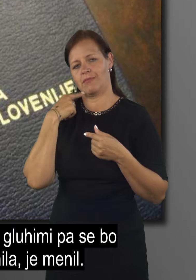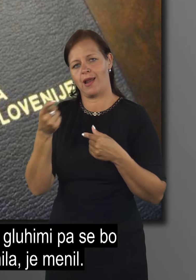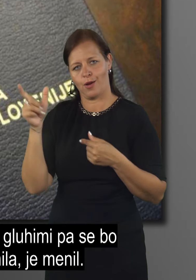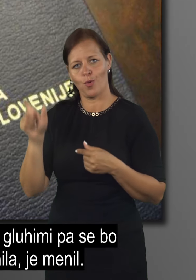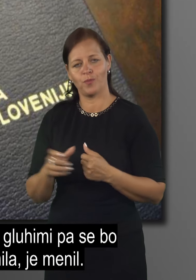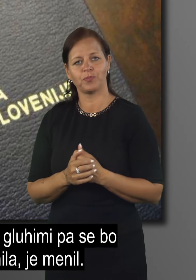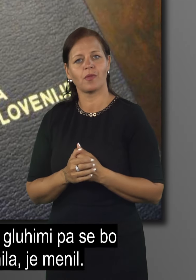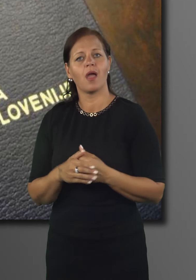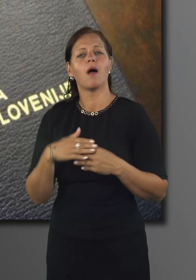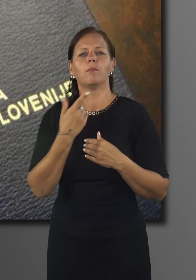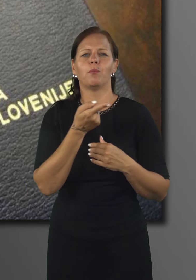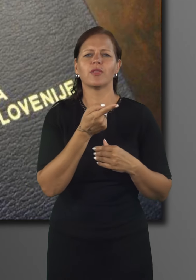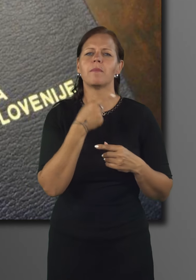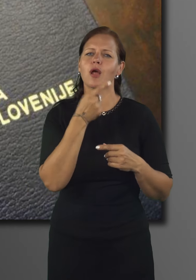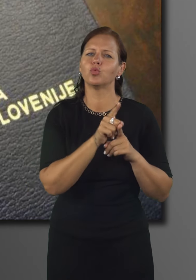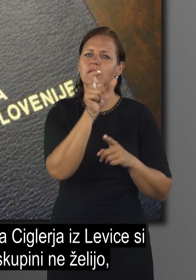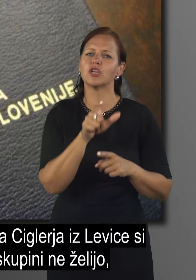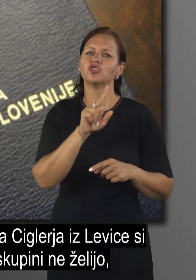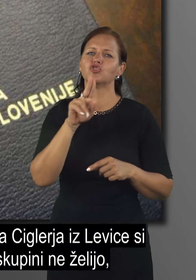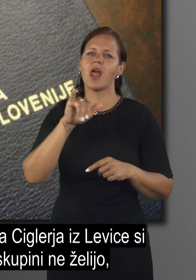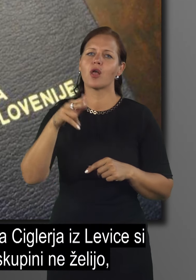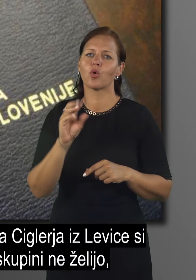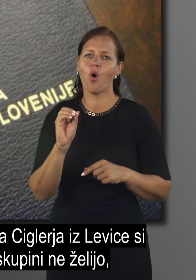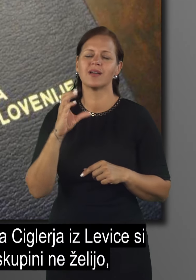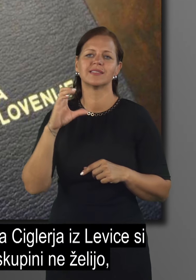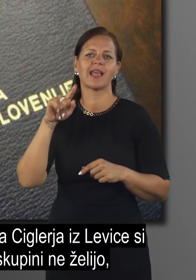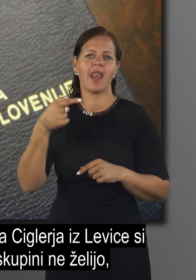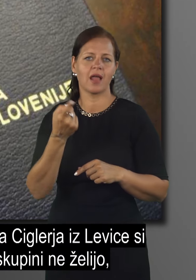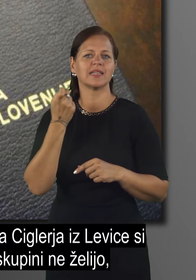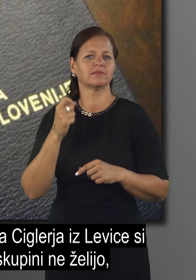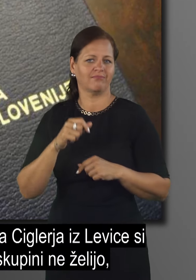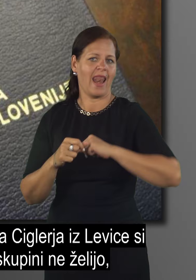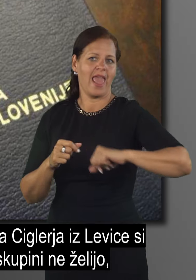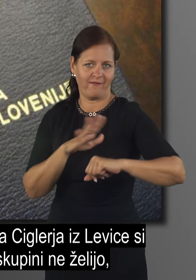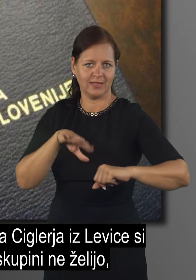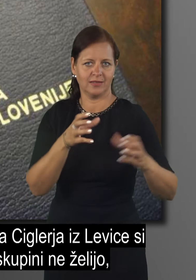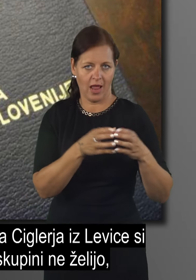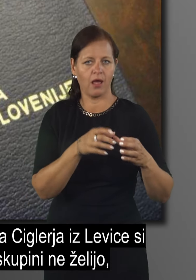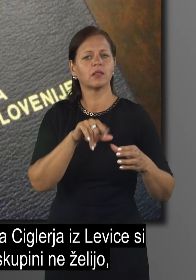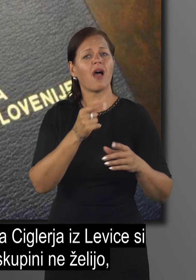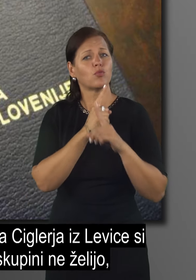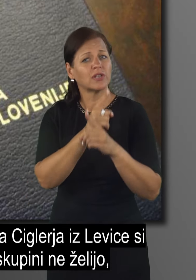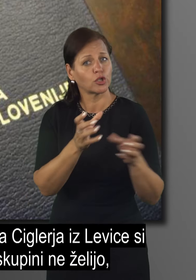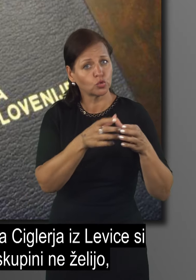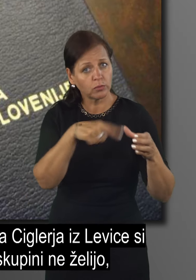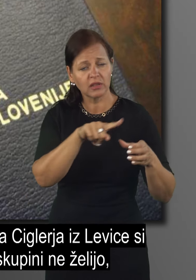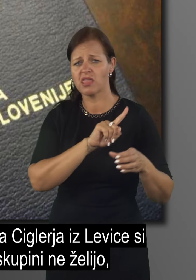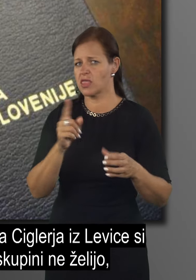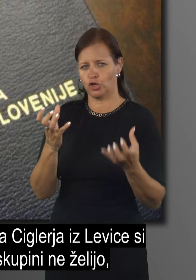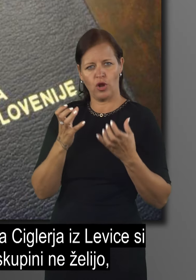menil. Po besedah Željka Ciglerja iz Levice si v poslanski skupini ne želijo, da bi bil zapis v ustavi